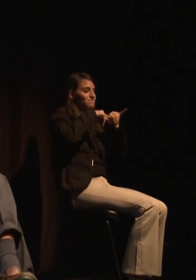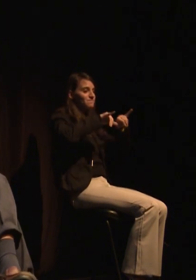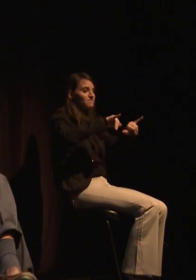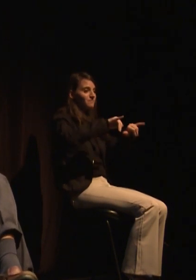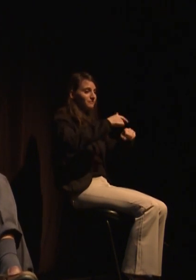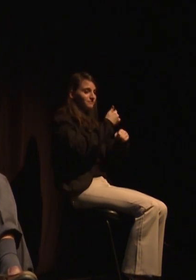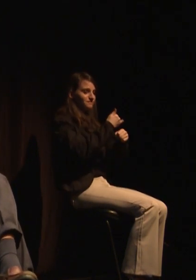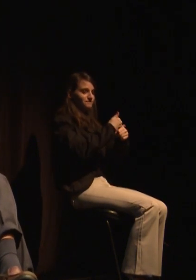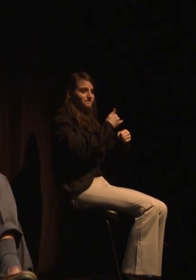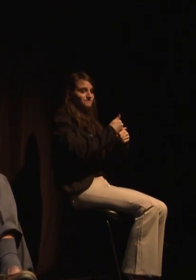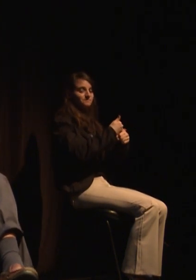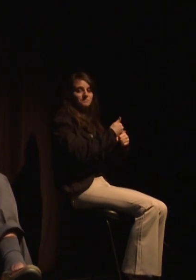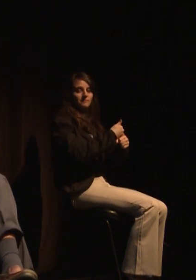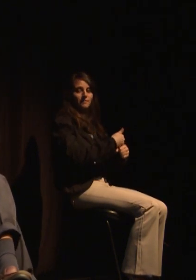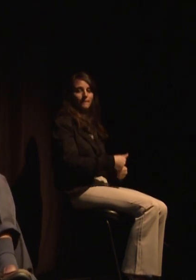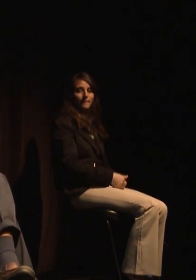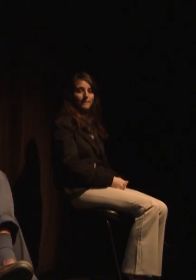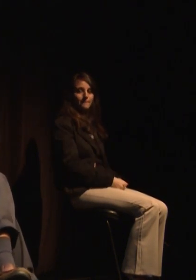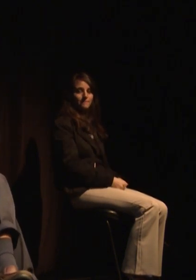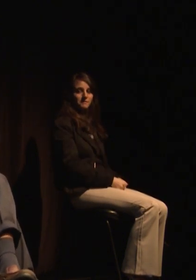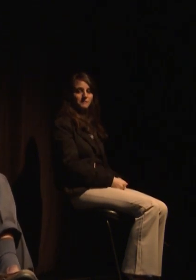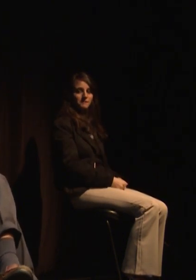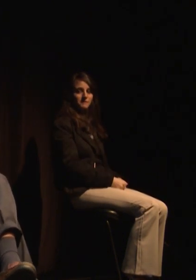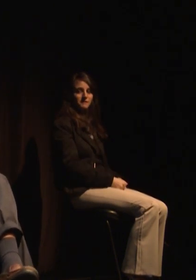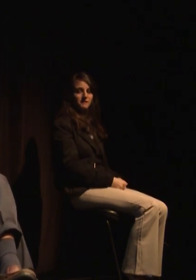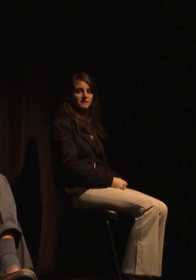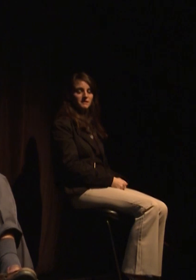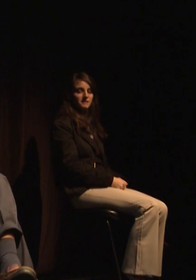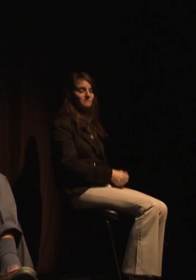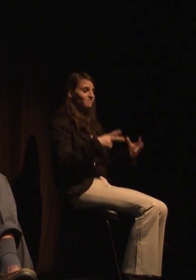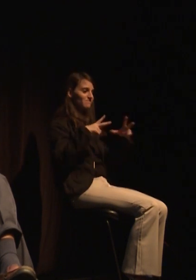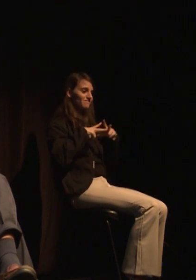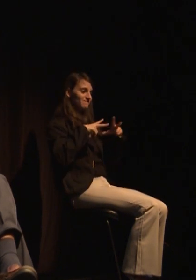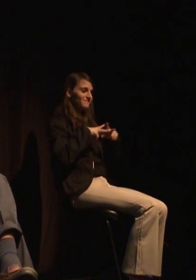general, que era o Leônidas, íntimo, né,